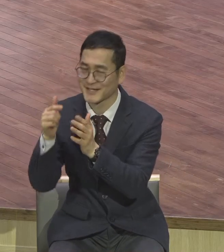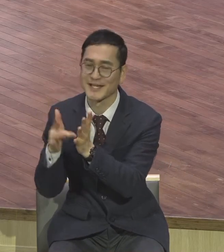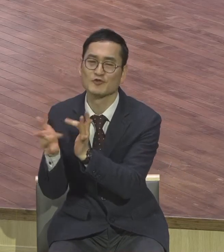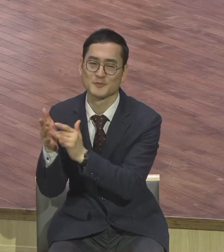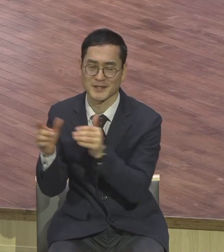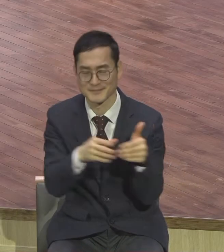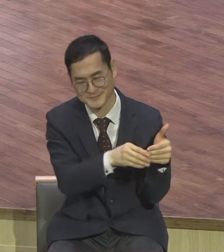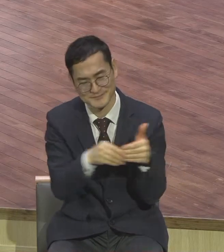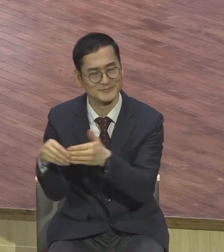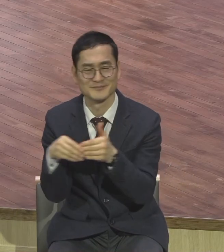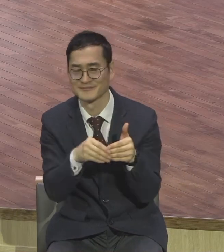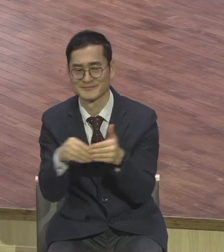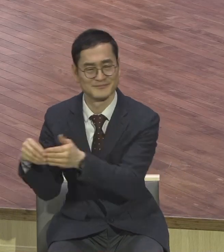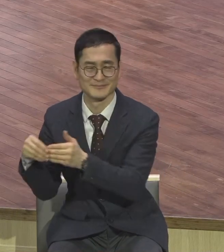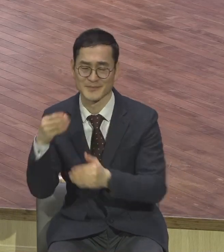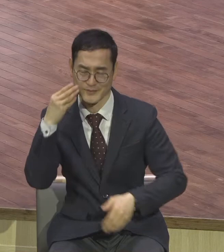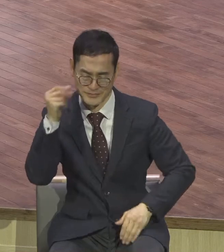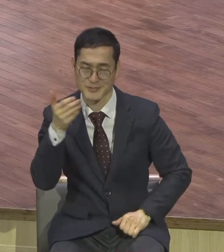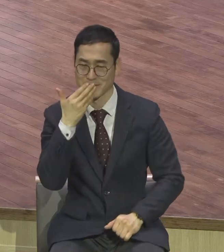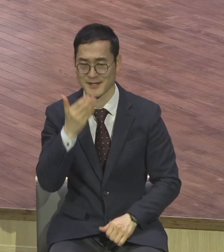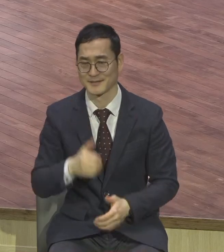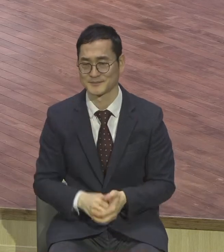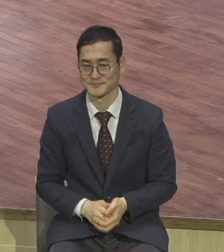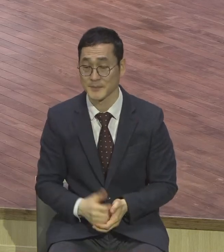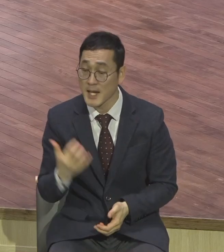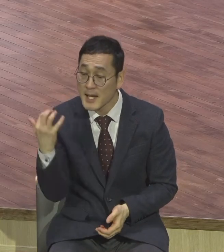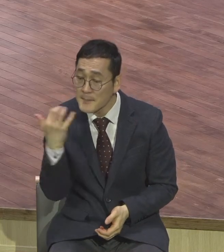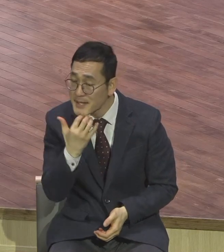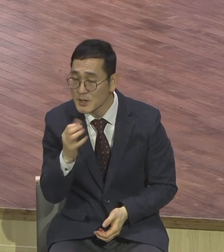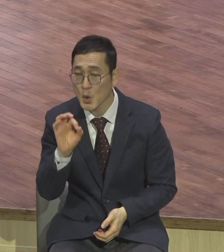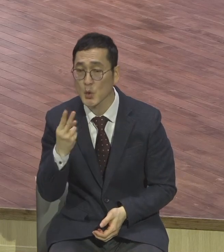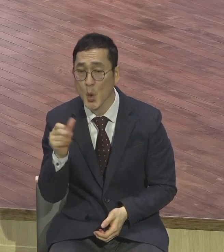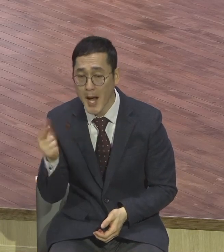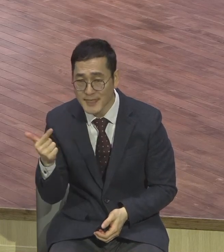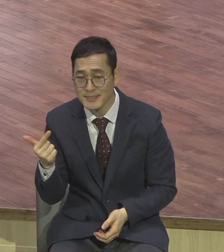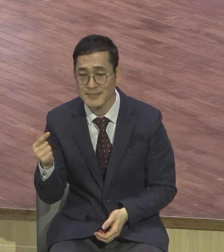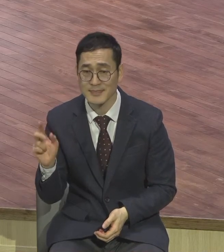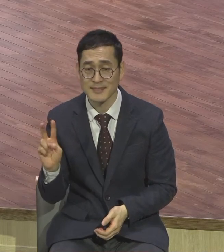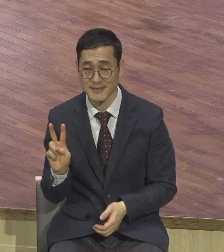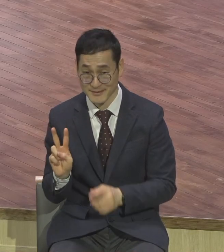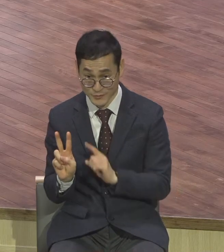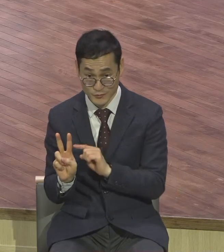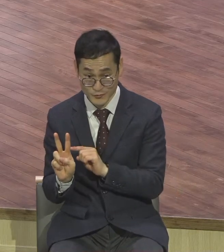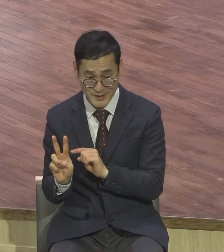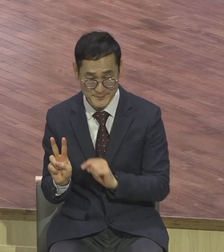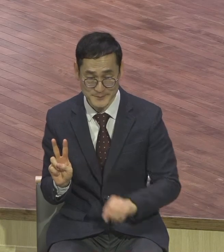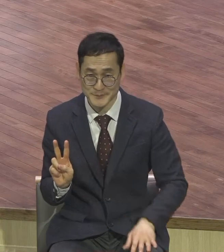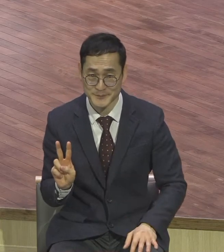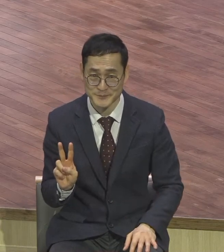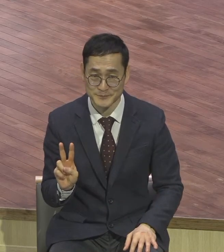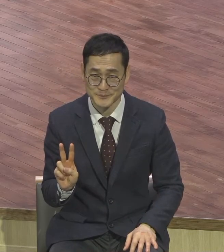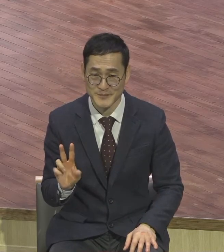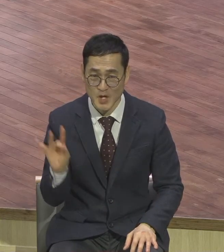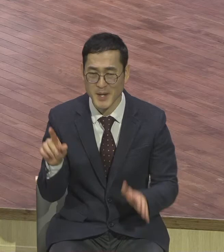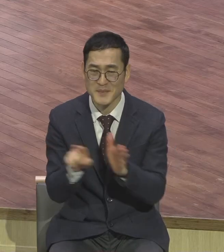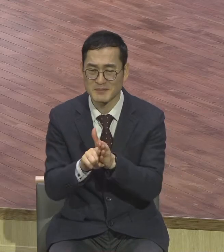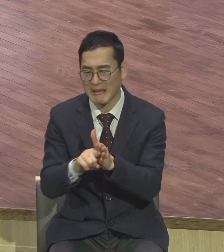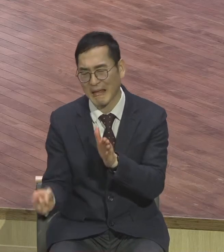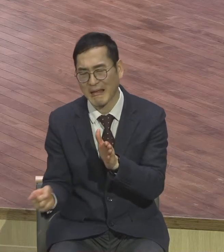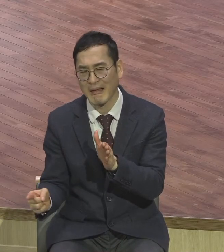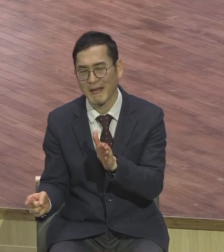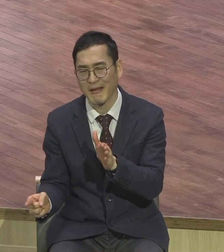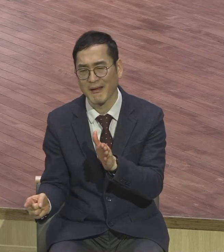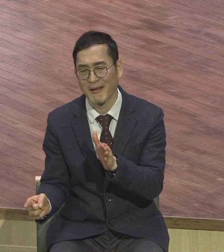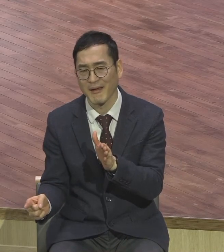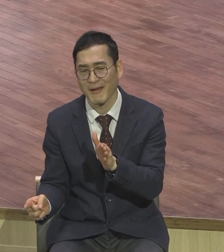들쑥날쑥하던 이 베드로 요한 들쑥날쑥했잖아요. 그런데 베드로 요한이 어떻게 사도행전 3장에